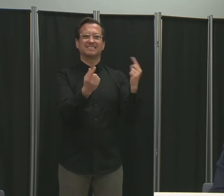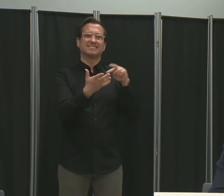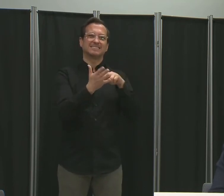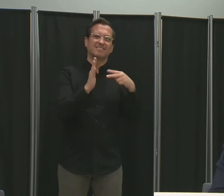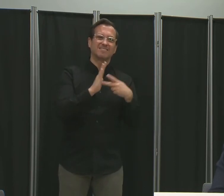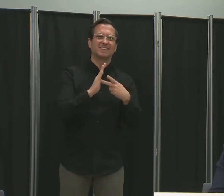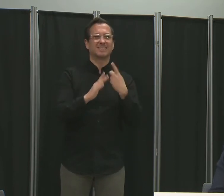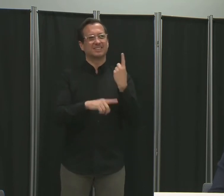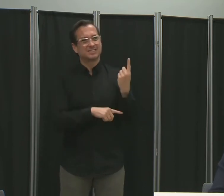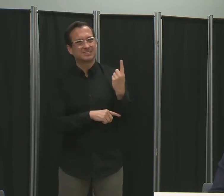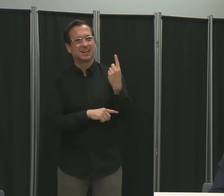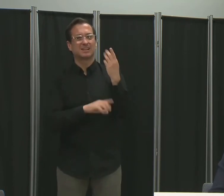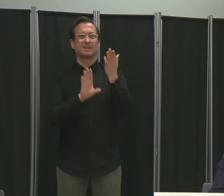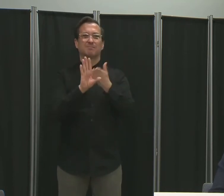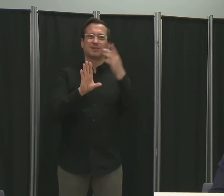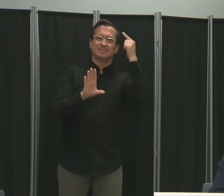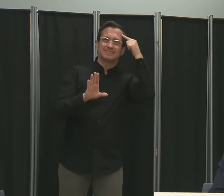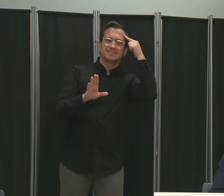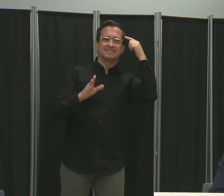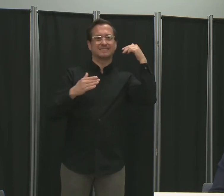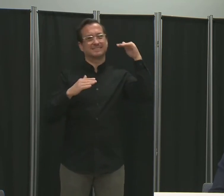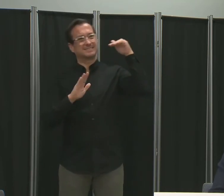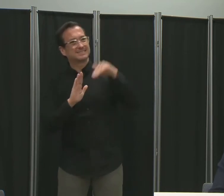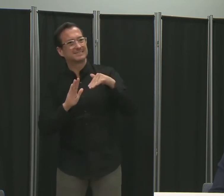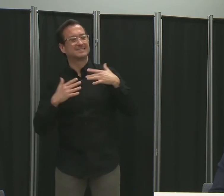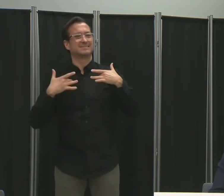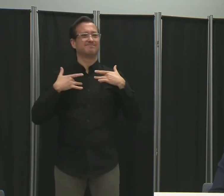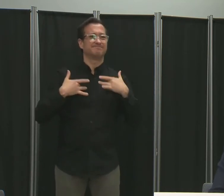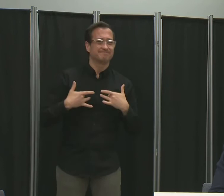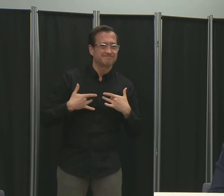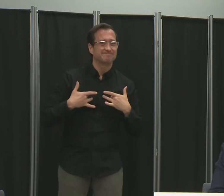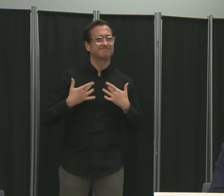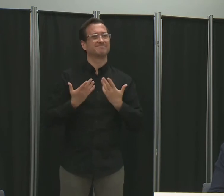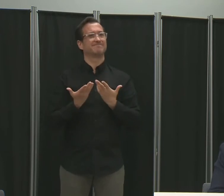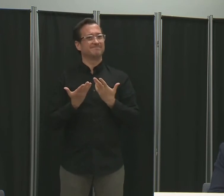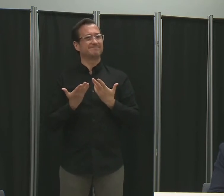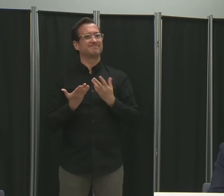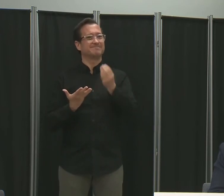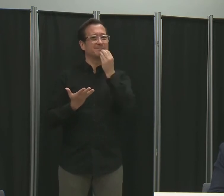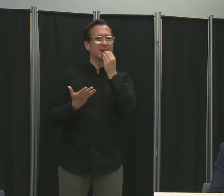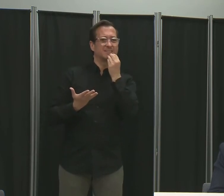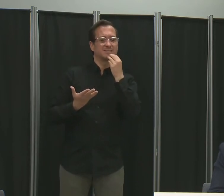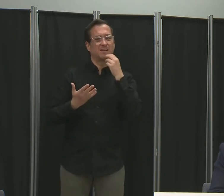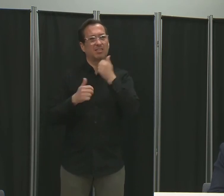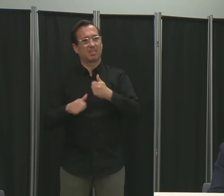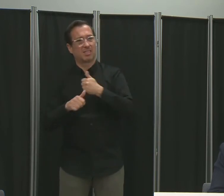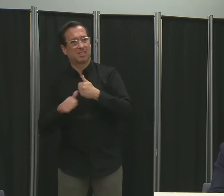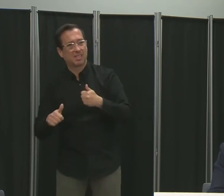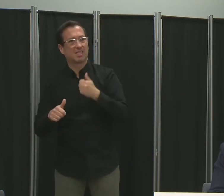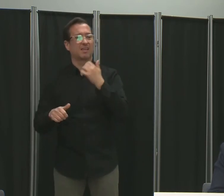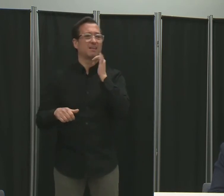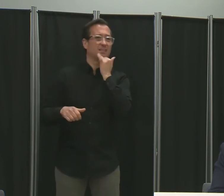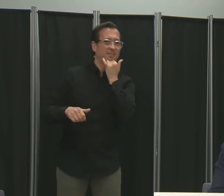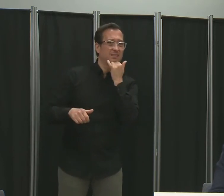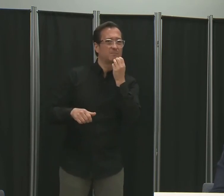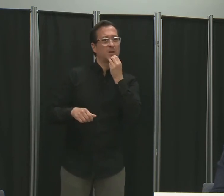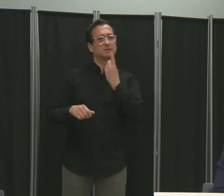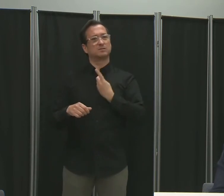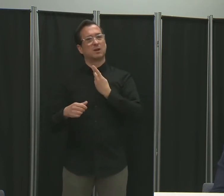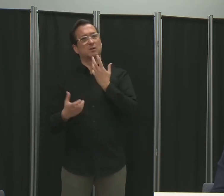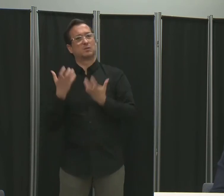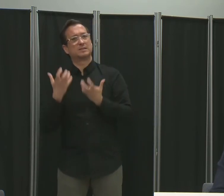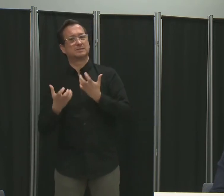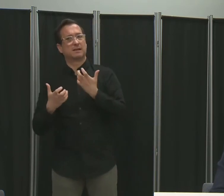psychologique on pense aussi à toute la question de la malnutrition quand on est seul on cuisine - on mange seul